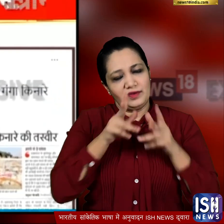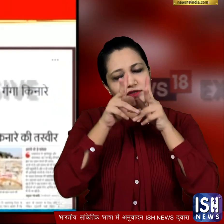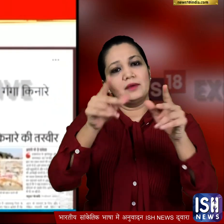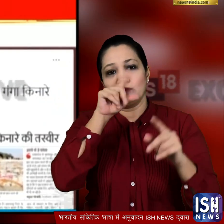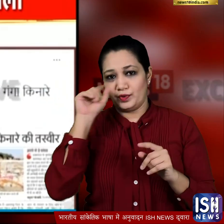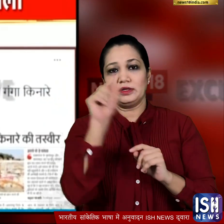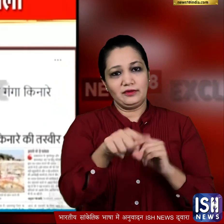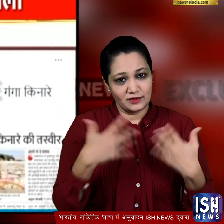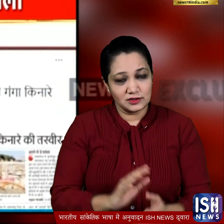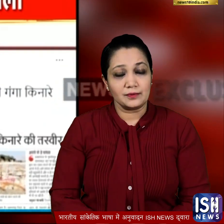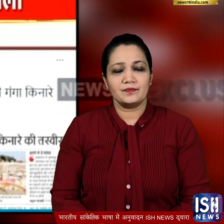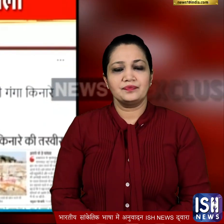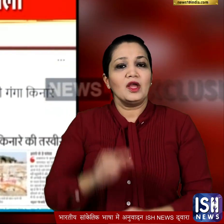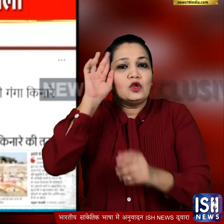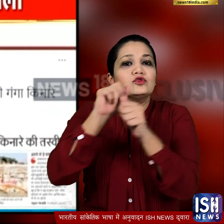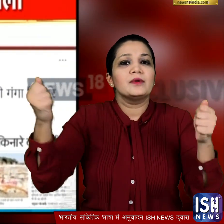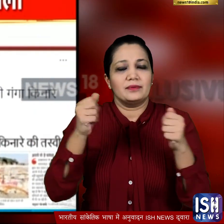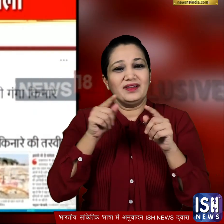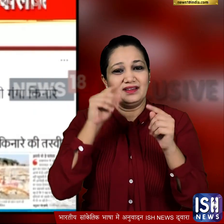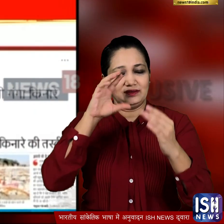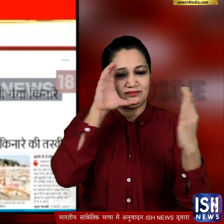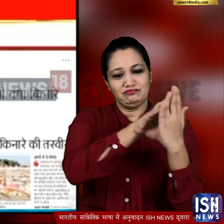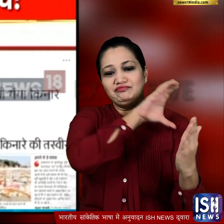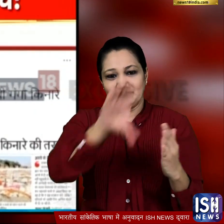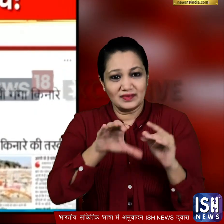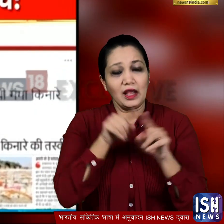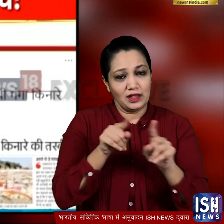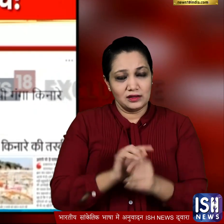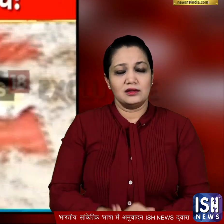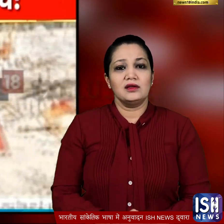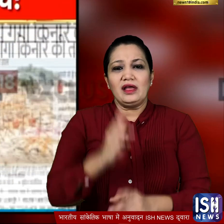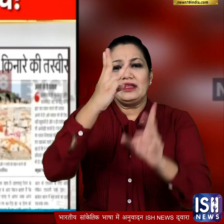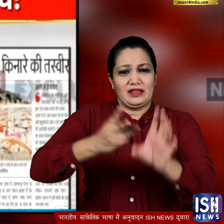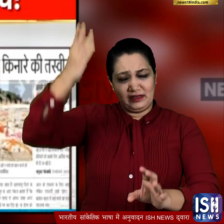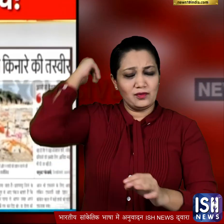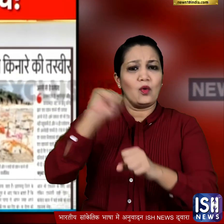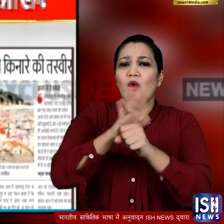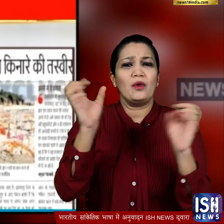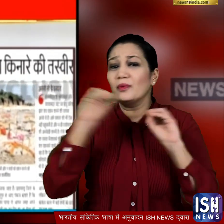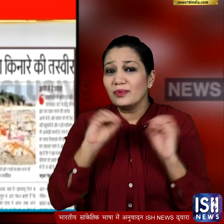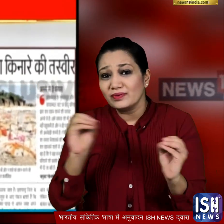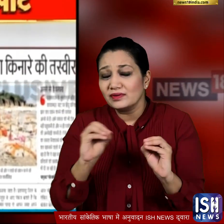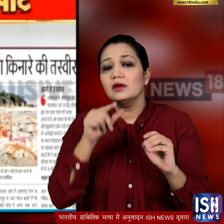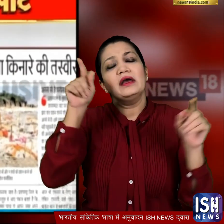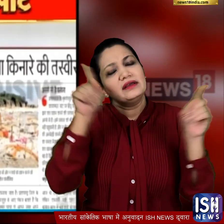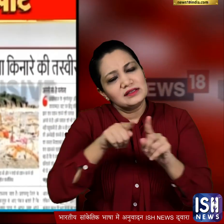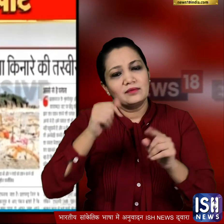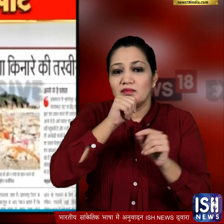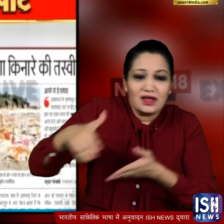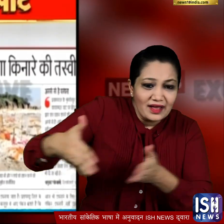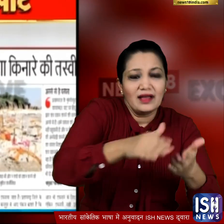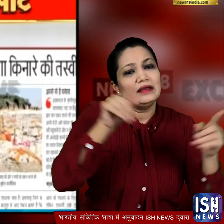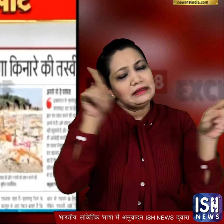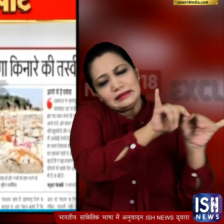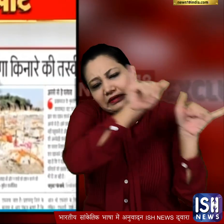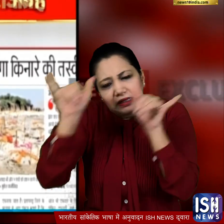से भी इस मामले में एक ट्वीट किया गया, जिसमें एक अखबार का आर्टिकल शेयर करते हुए दावा किया गया कि 3 साल पहले जब कोरोना नहीं था तब भी